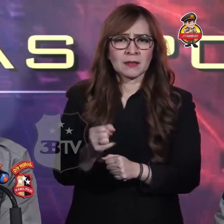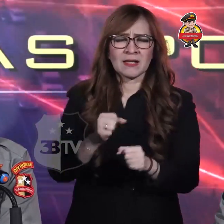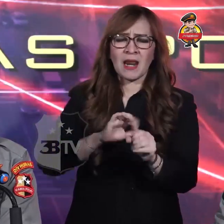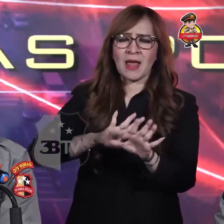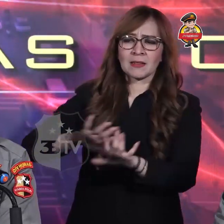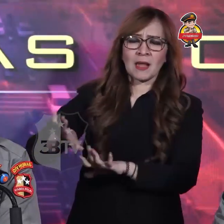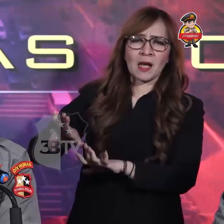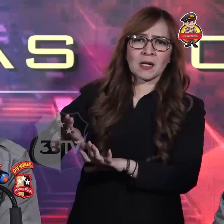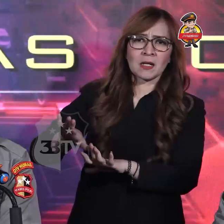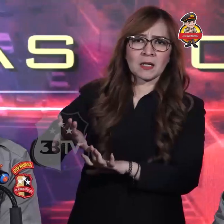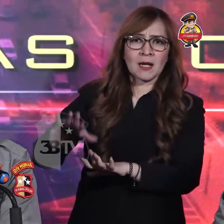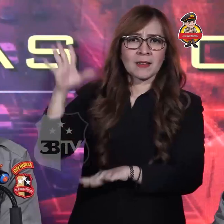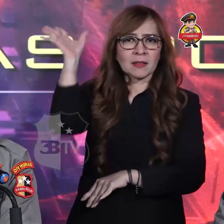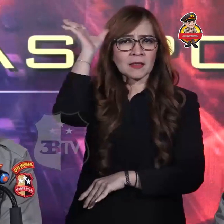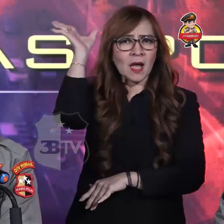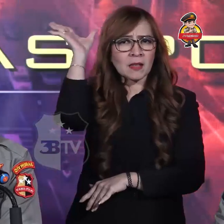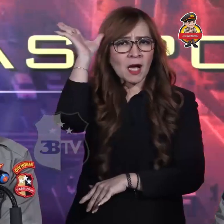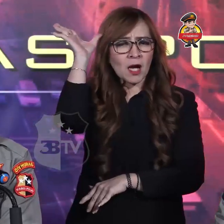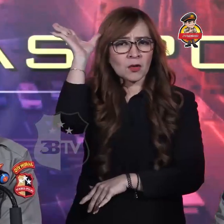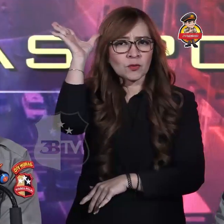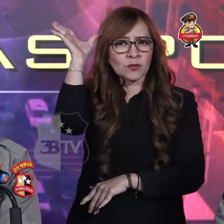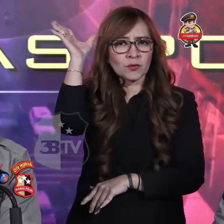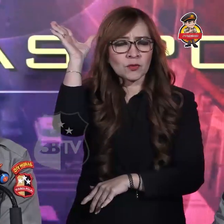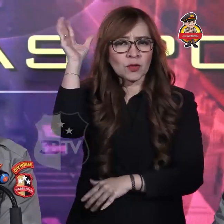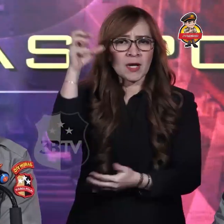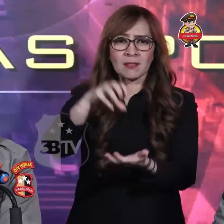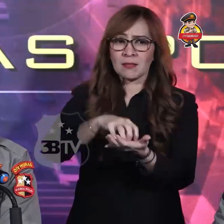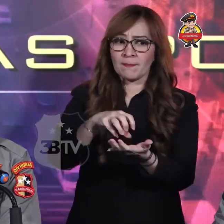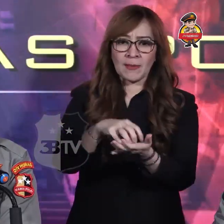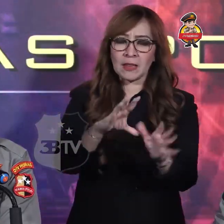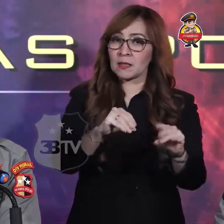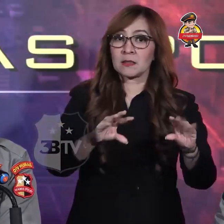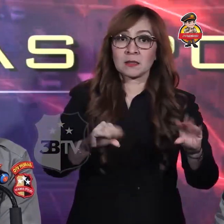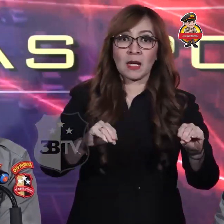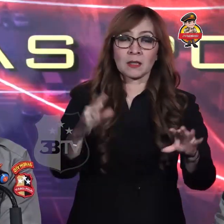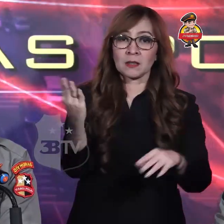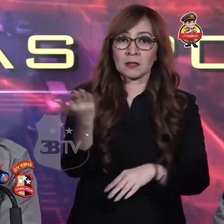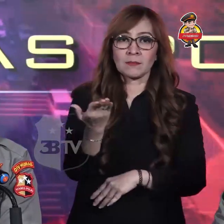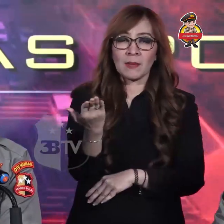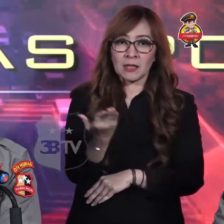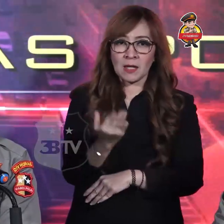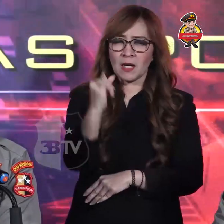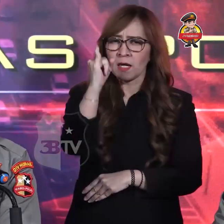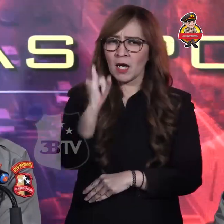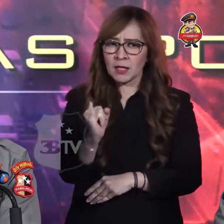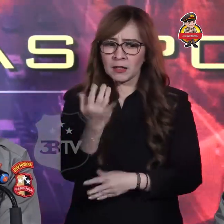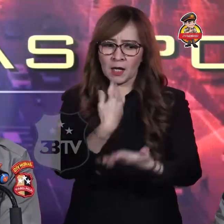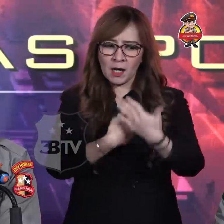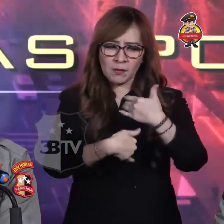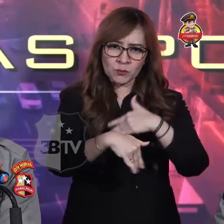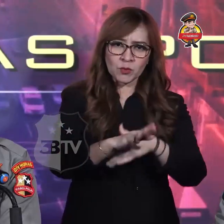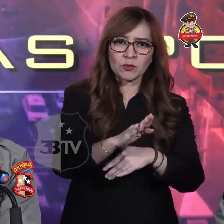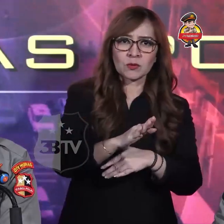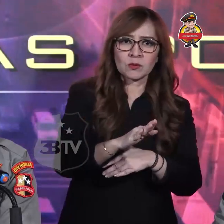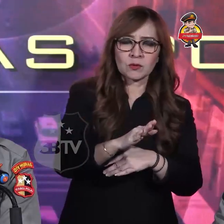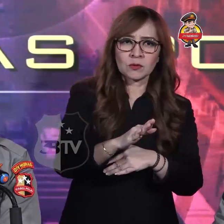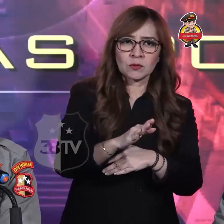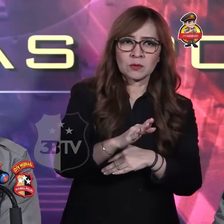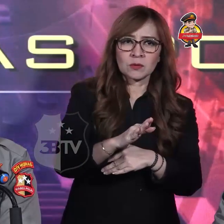tahu posisi siap tempat bekerja di mana. Akhirnya dia kabur